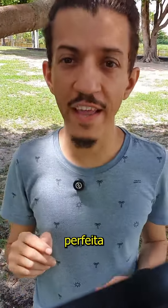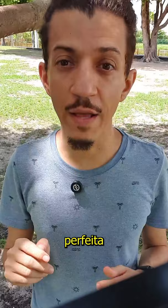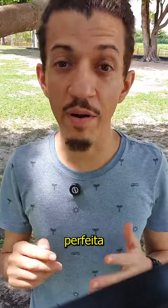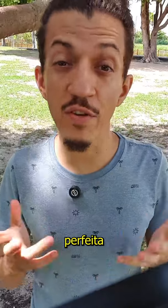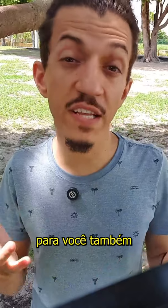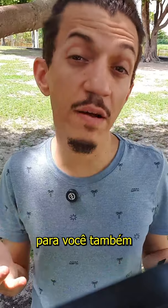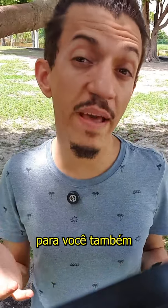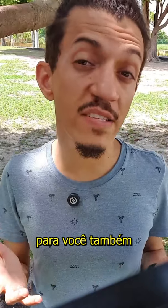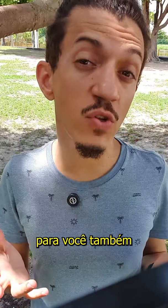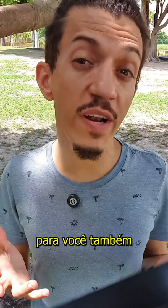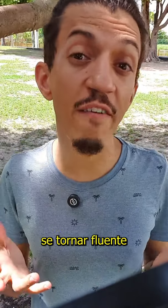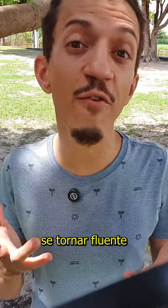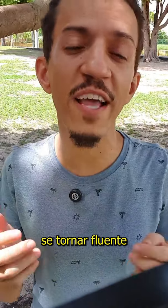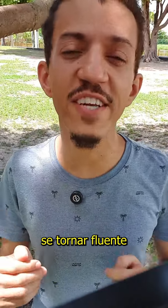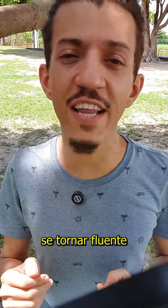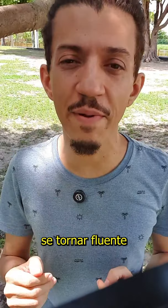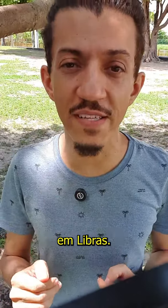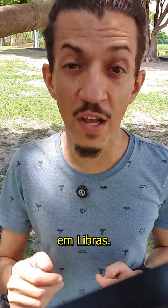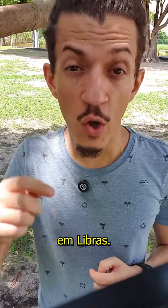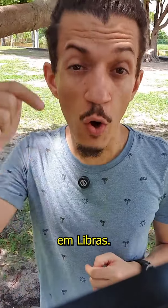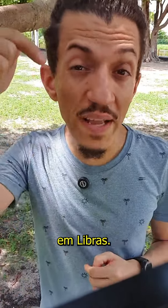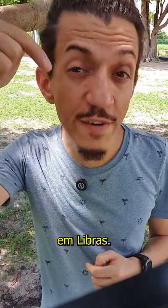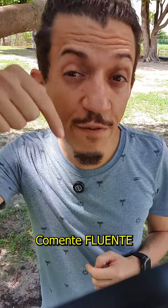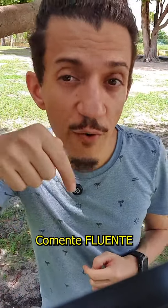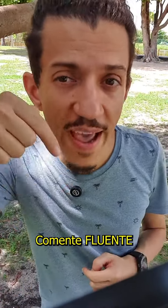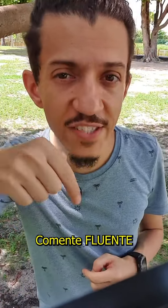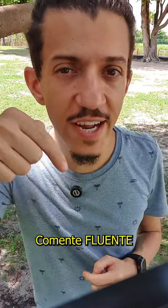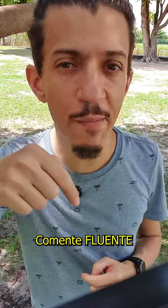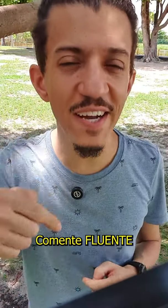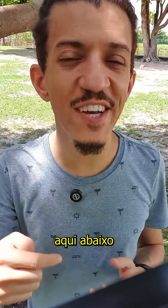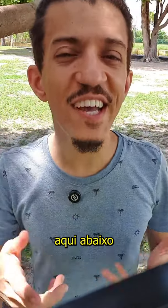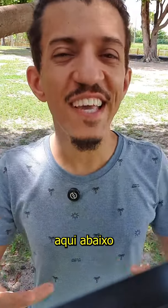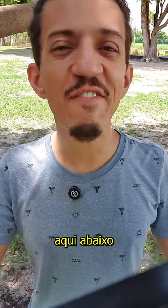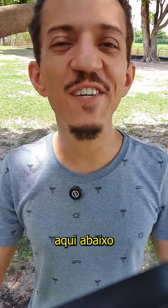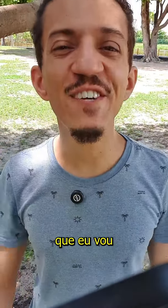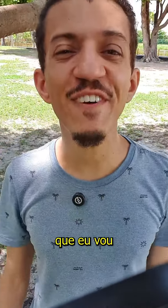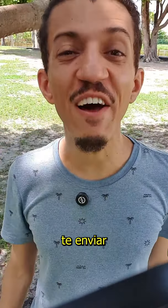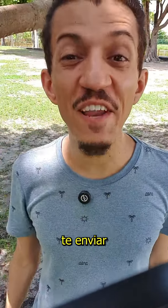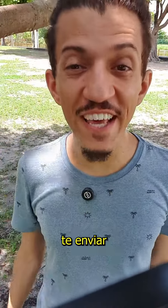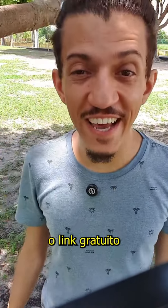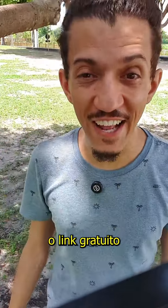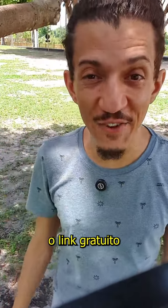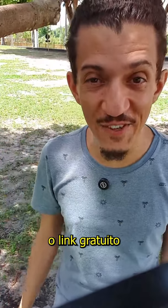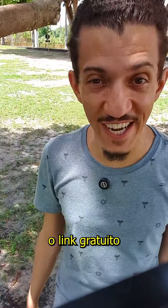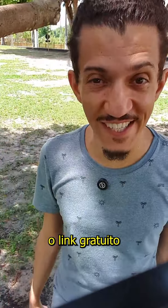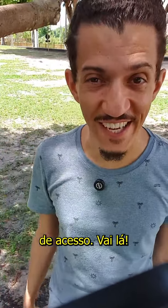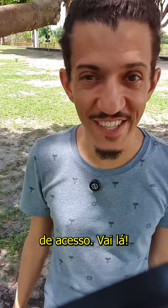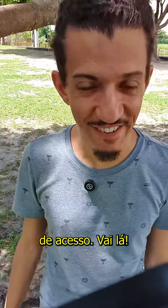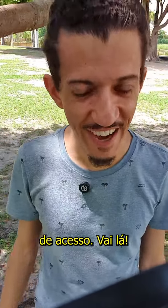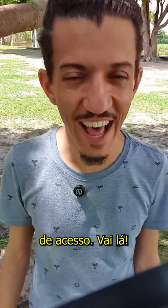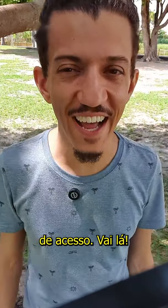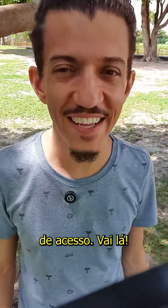perfeita pra você também se tornar fluente em Libras. Comente fluente aqui abaixo que eu vou te enviar o link gratuito de acesso. Valeu!